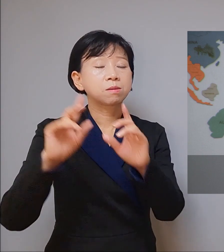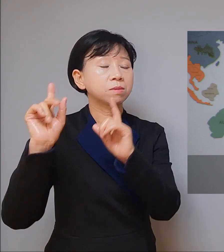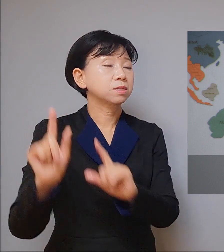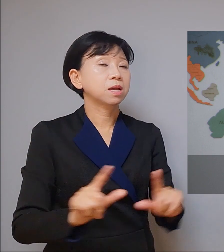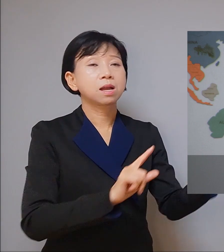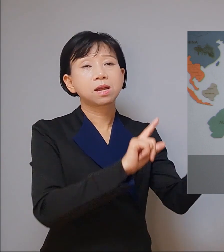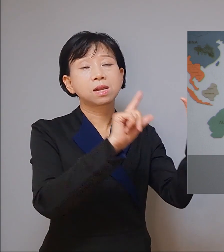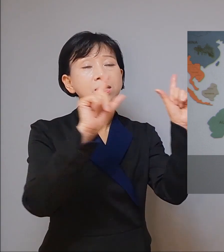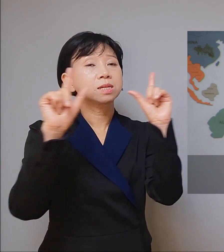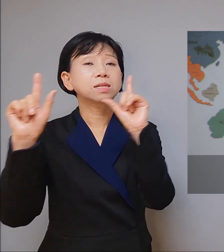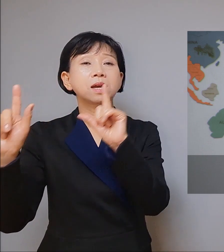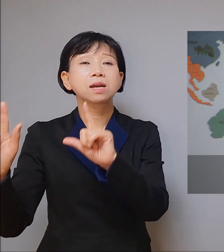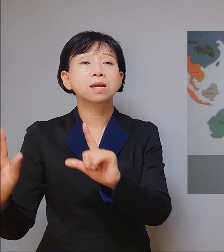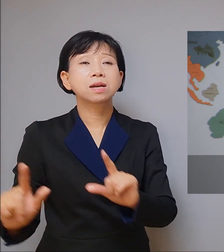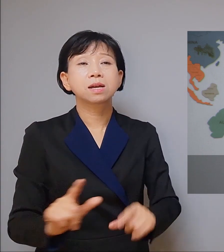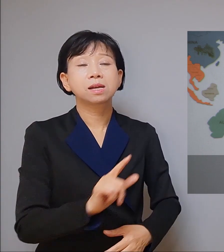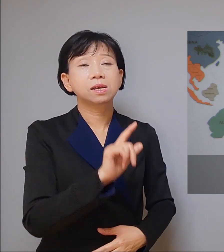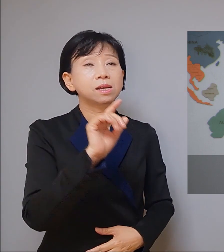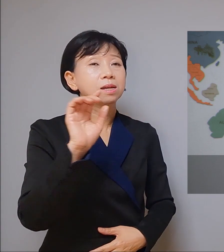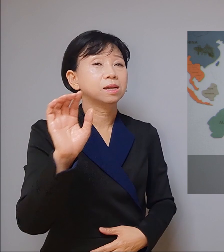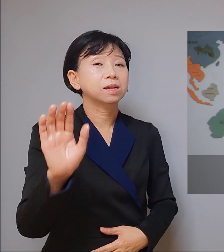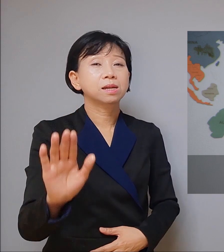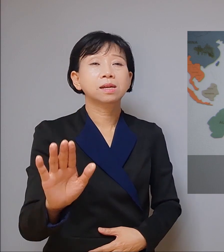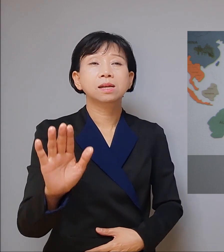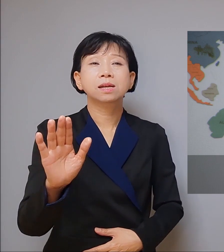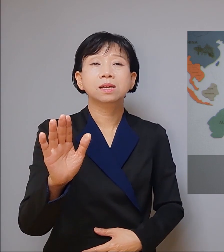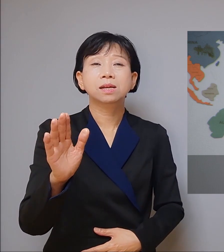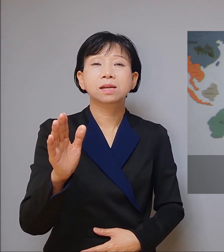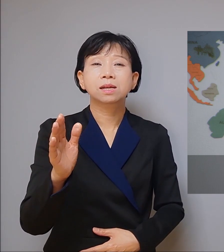믿음으로 말미암아 살리라.